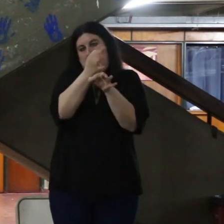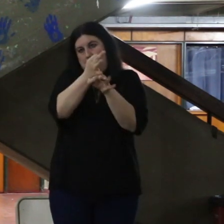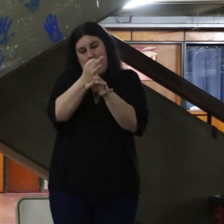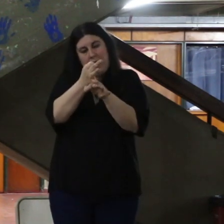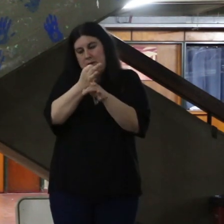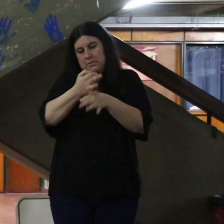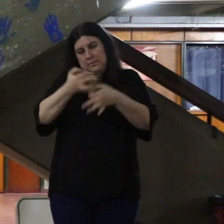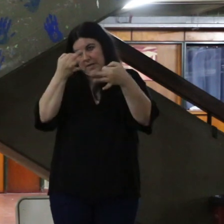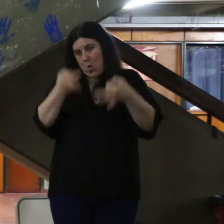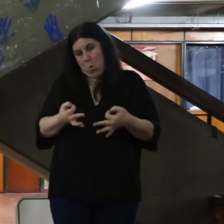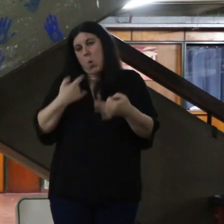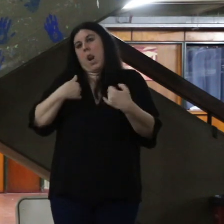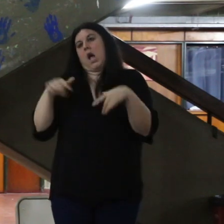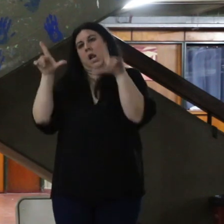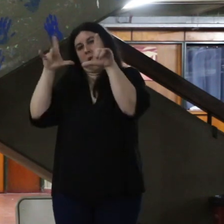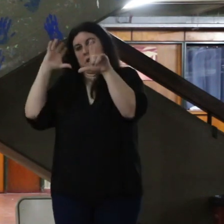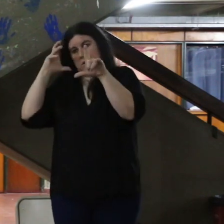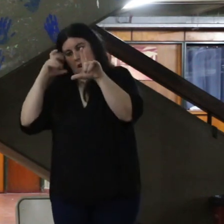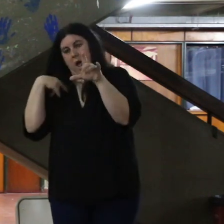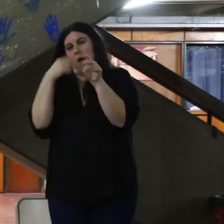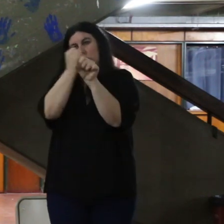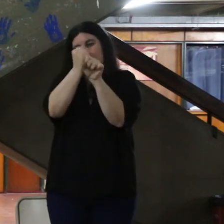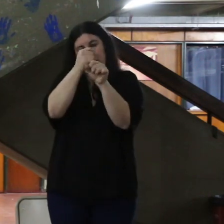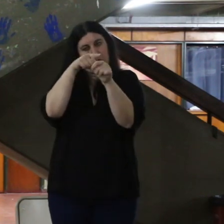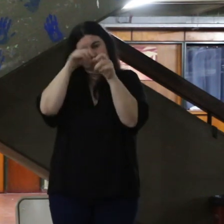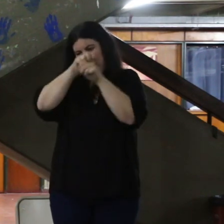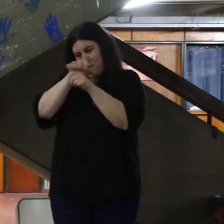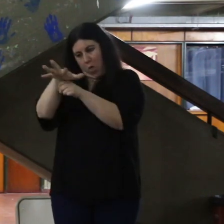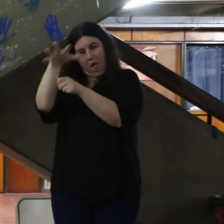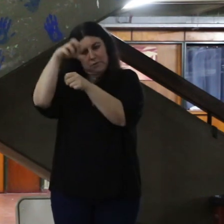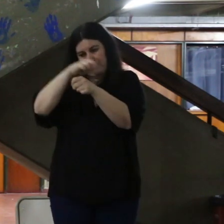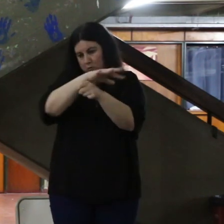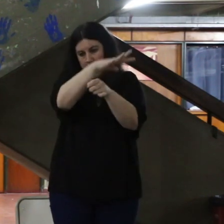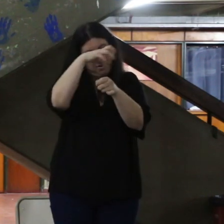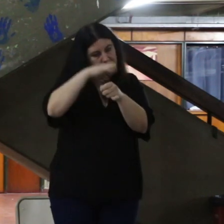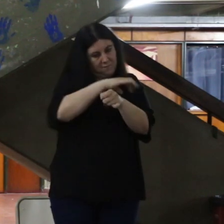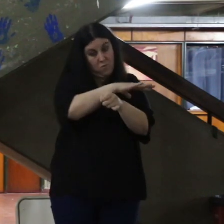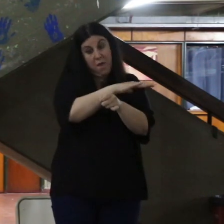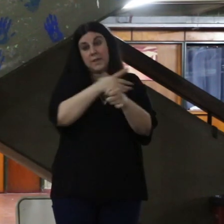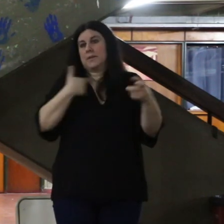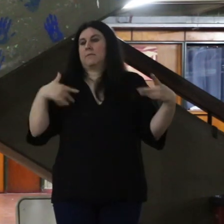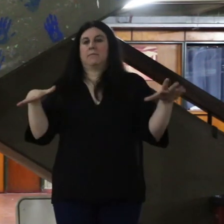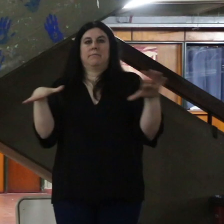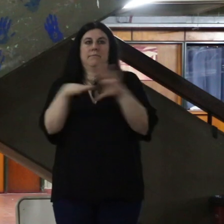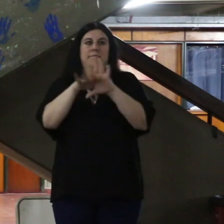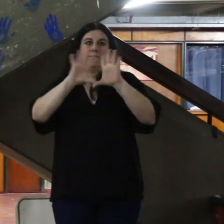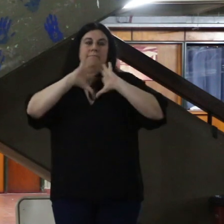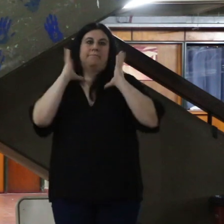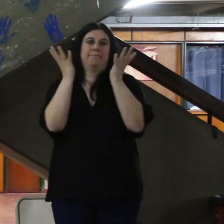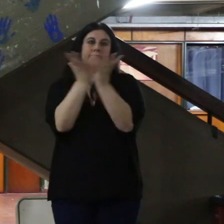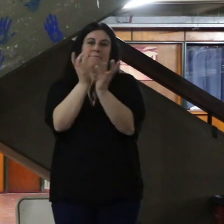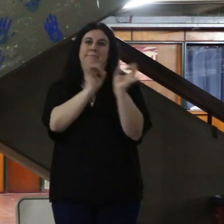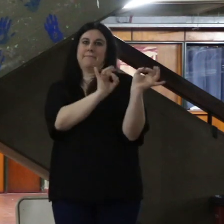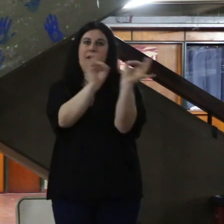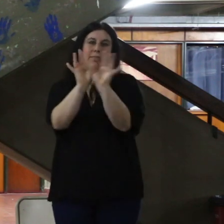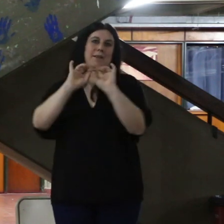también en los medios, en el trabajo, en todos lados, nos agarró la pandemia.